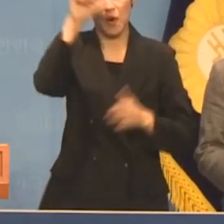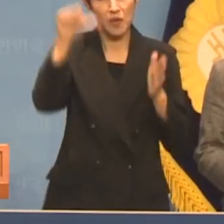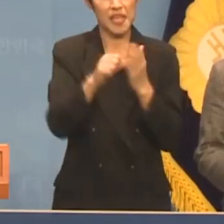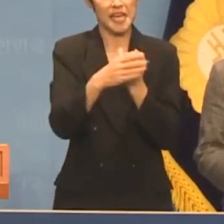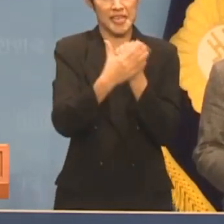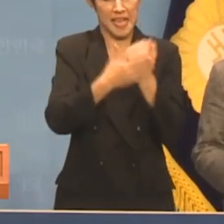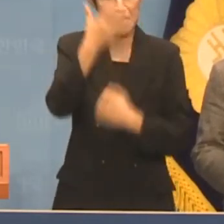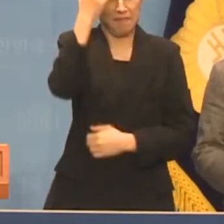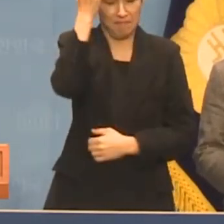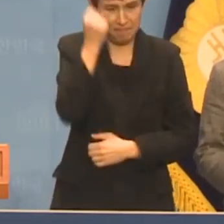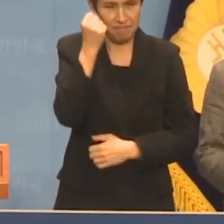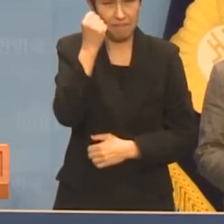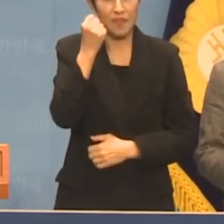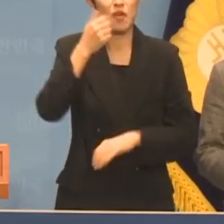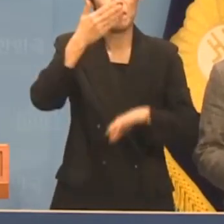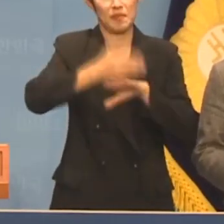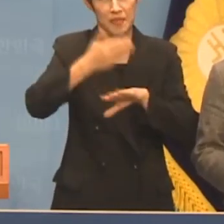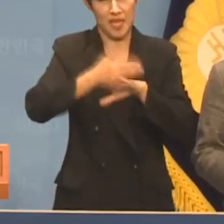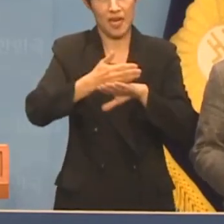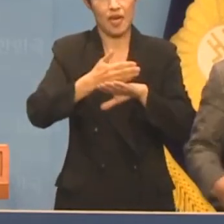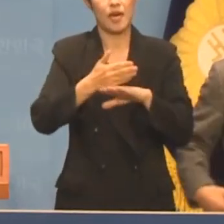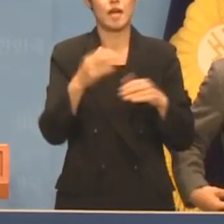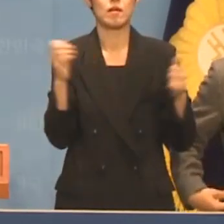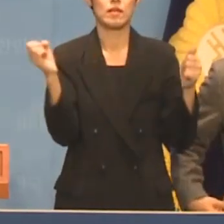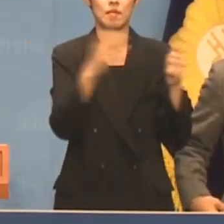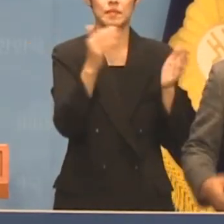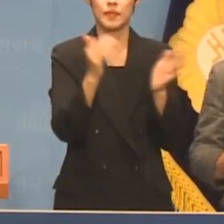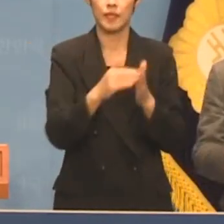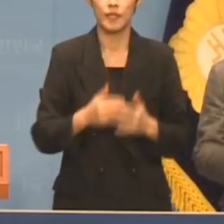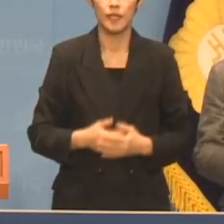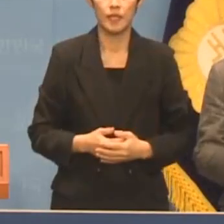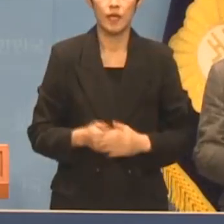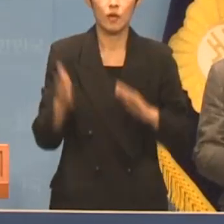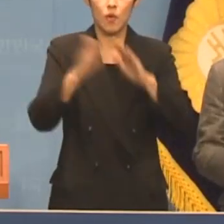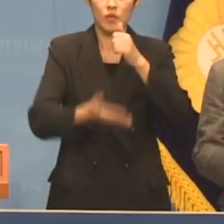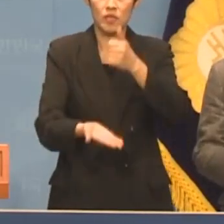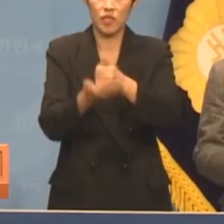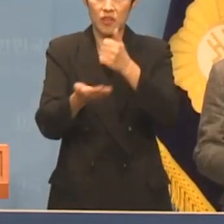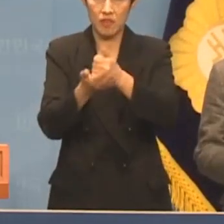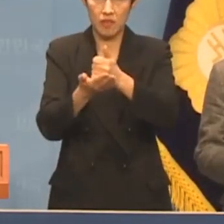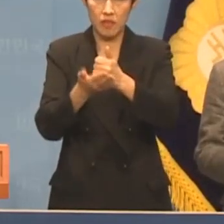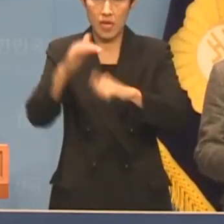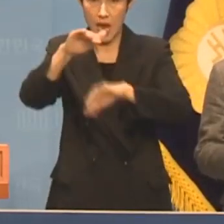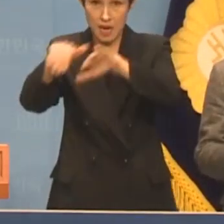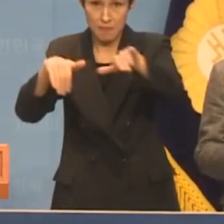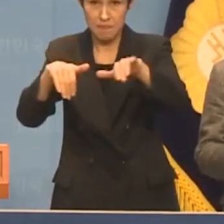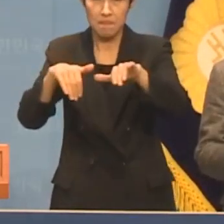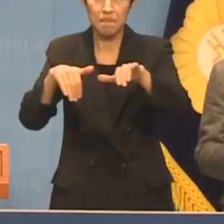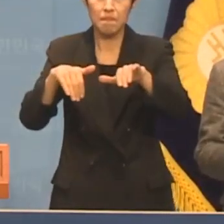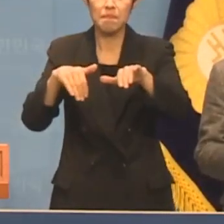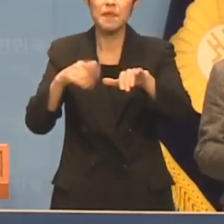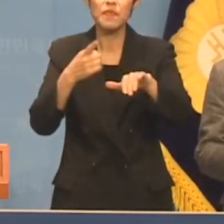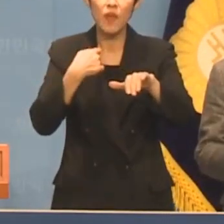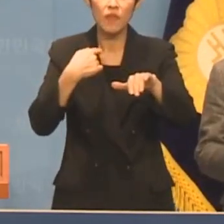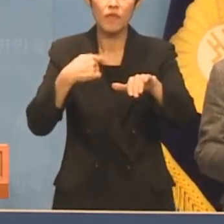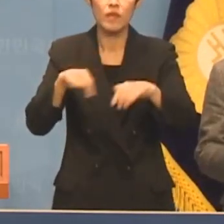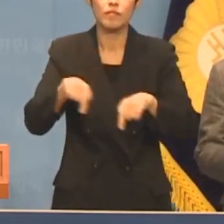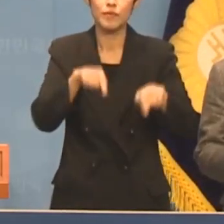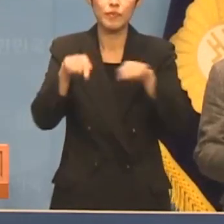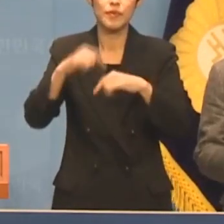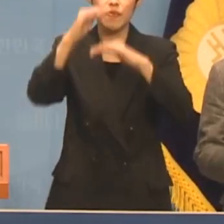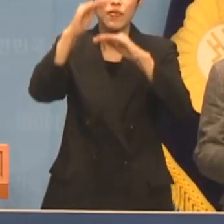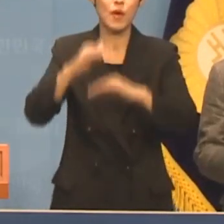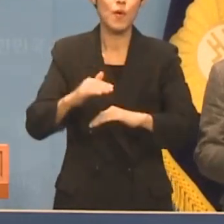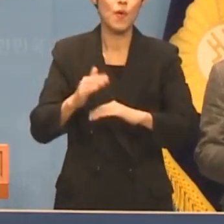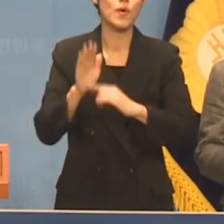잊지 않겠습니다. 고맙습니다. 라고 화답하며 공천 개입을 실토한 그 녹취, 윤석열과